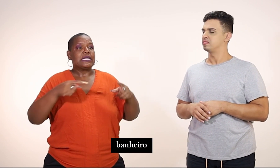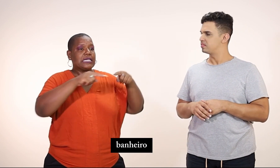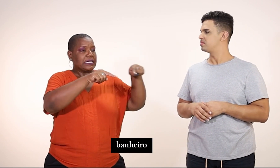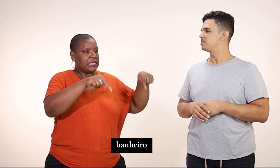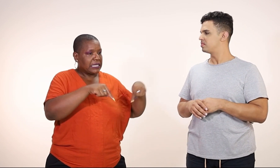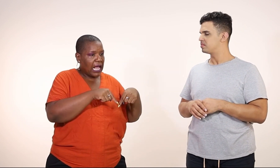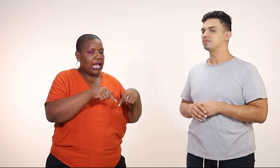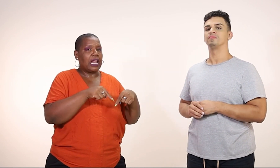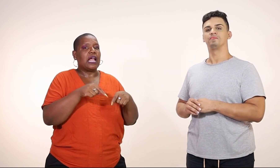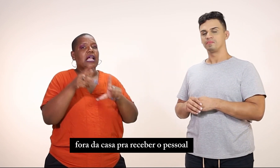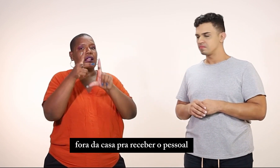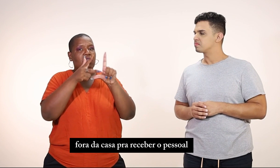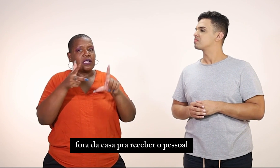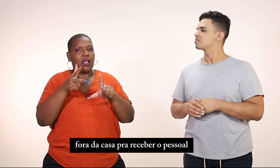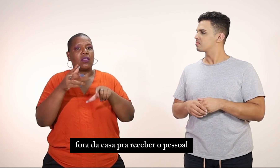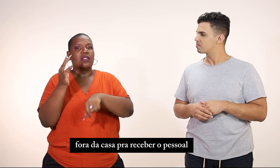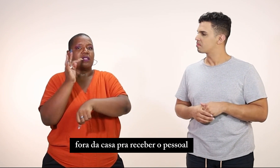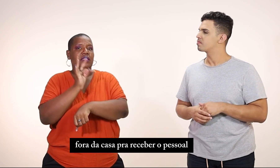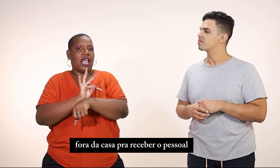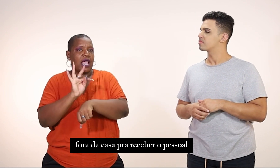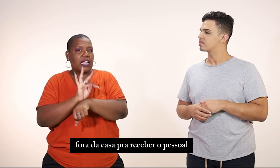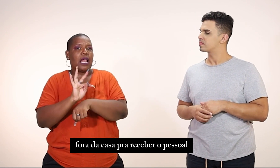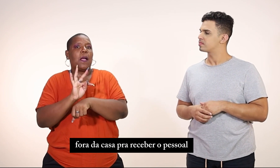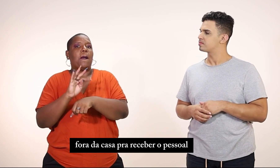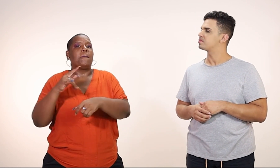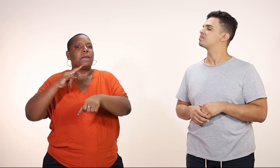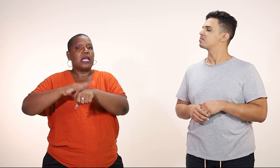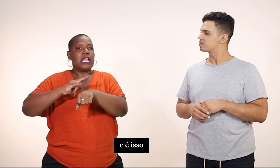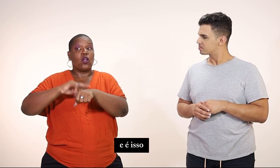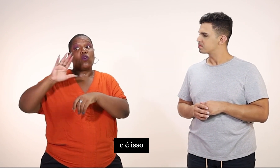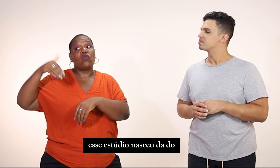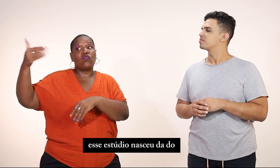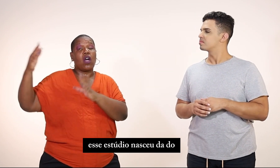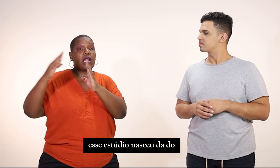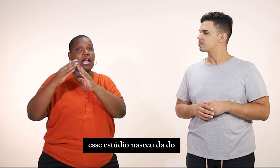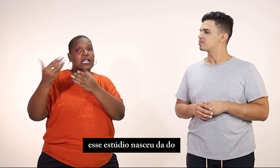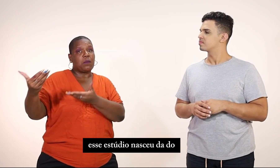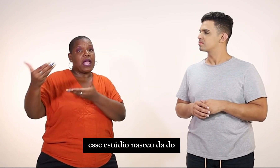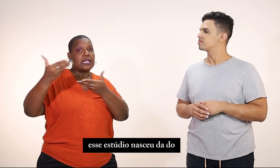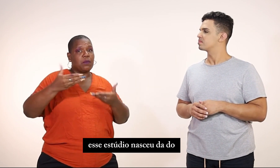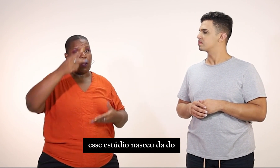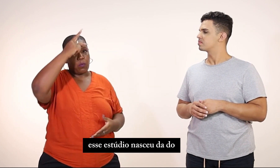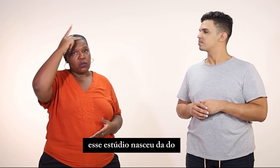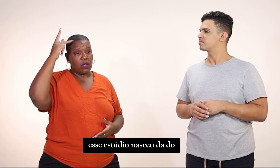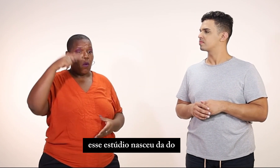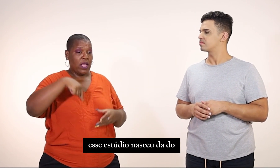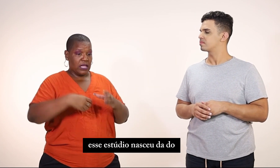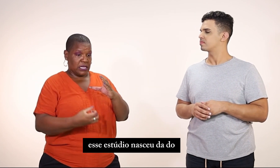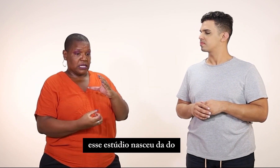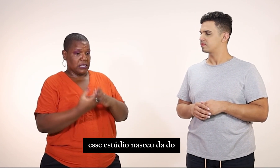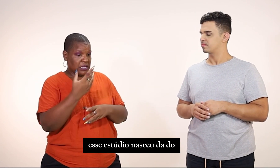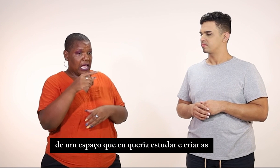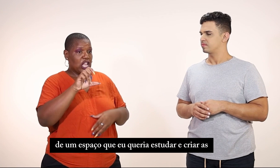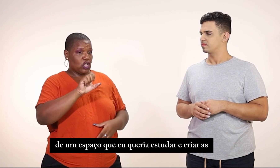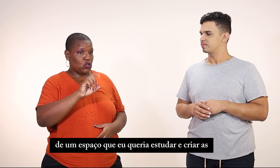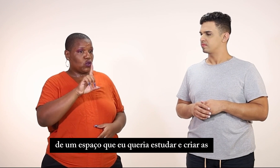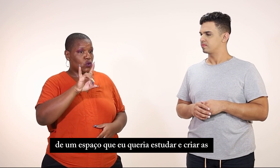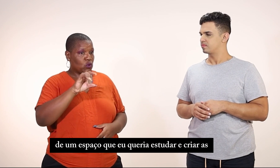banheiro, fora da casa para receber o pessoal. E é isso, esse estúdio nasceu de um espaço que eu